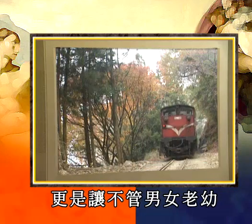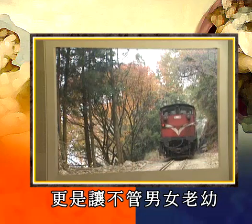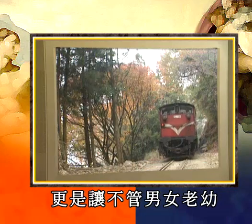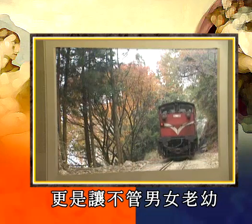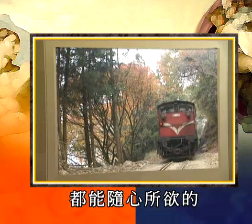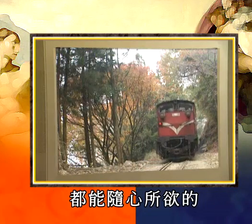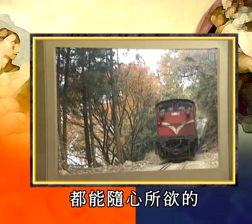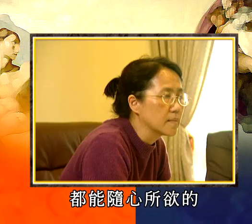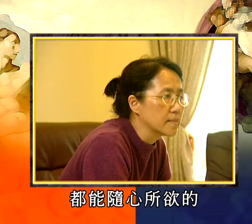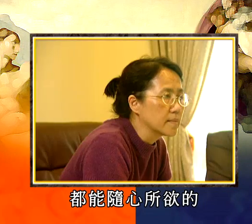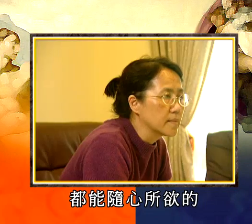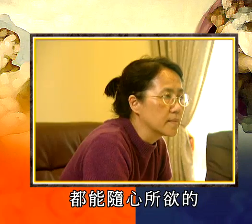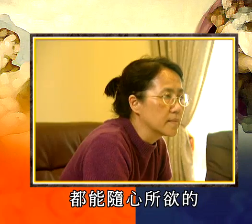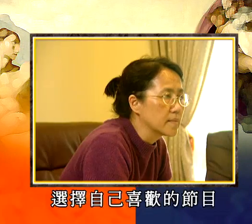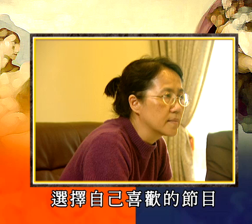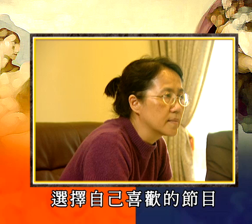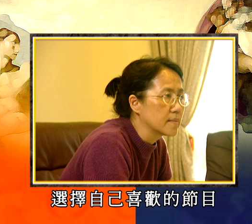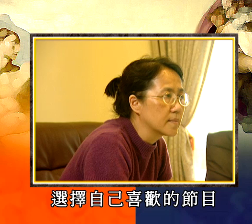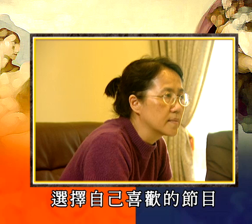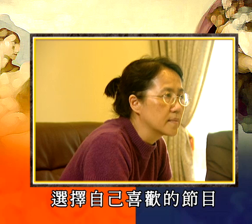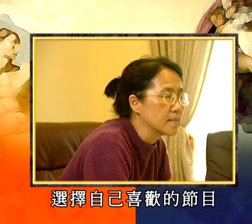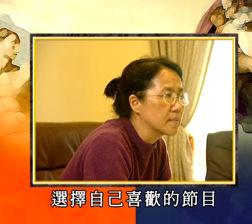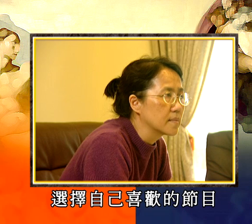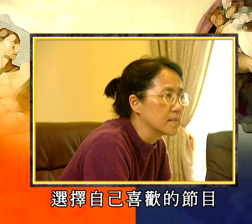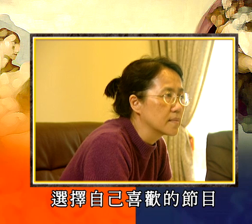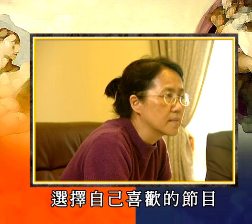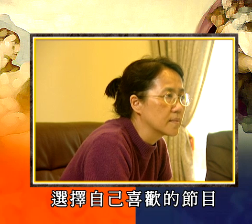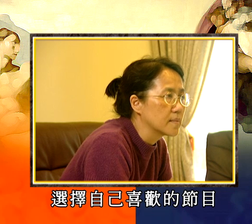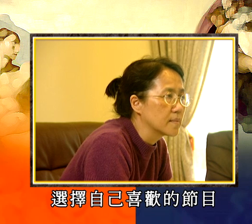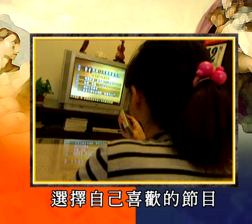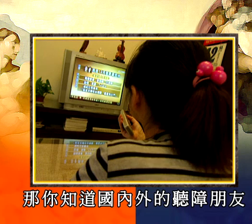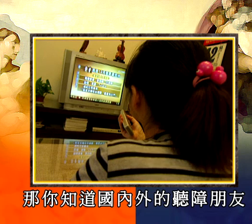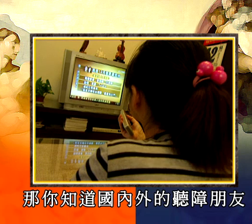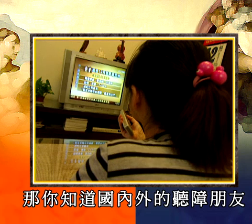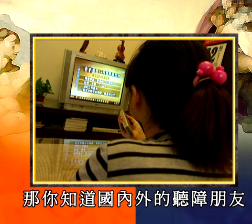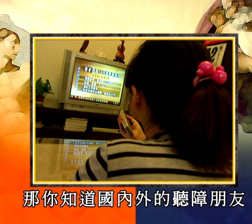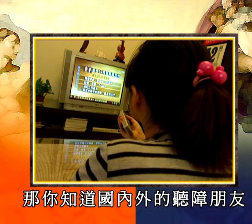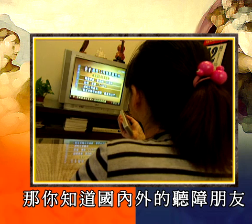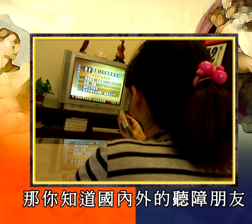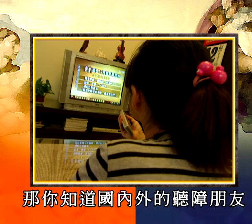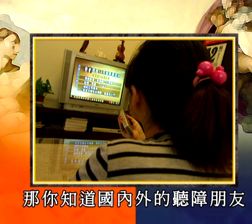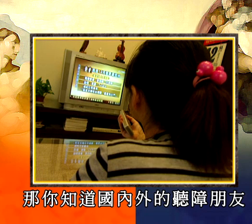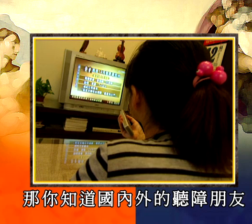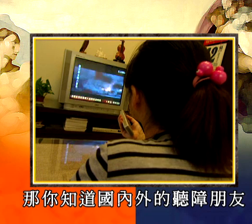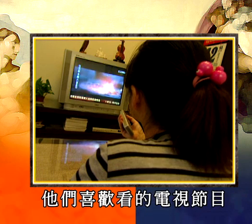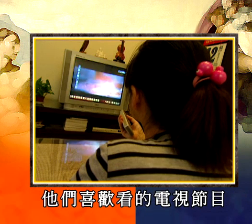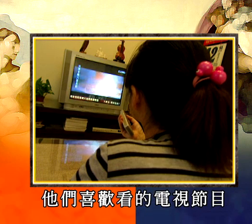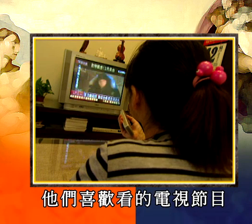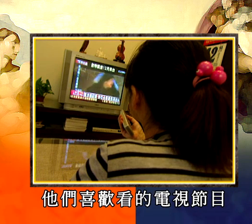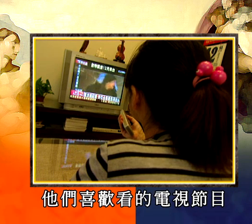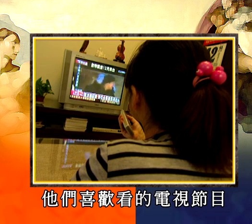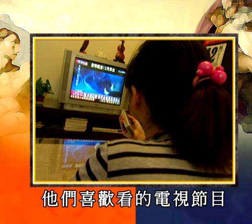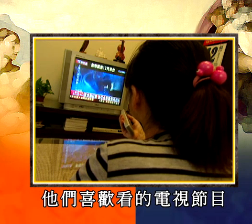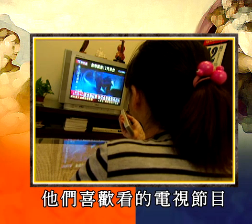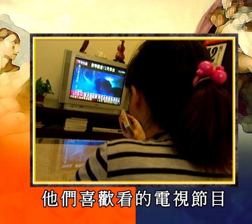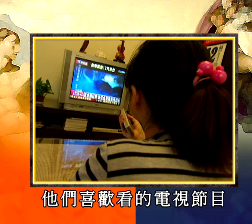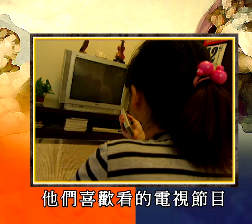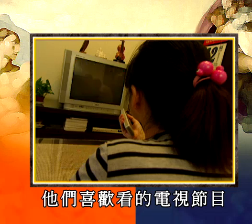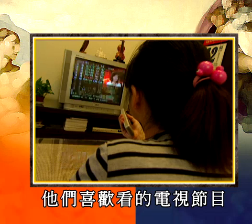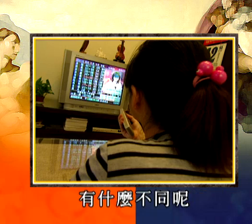老幼都能随心所欲的选择自己喜欢的节目。那你知道国内外的听障朋友他们喜欢看的电视节目有